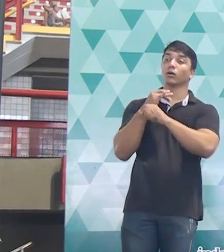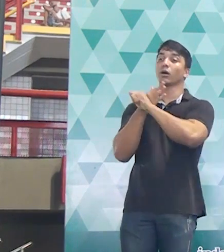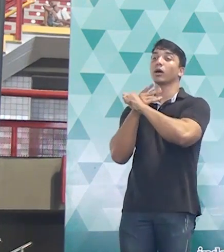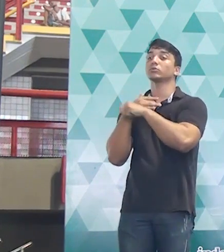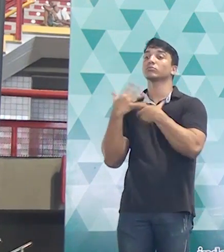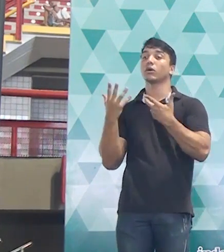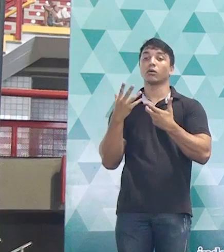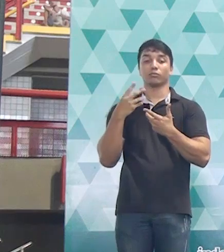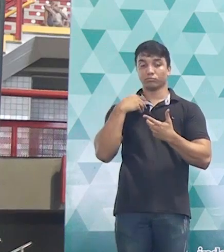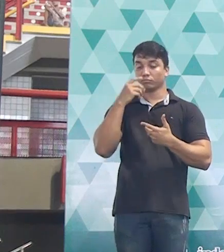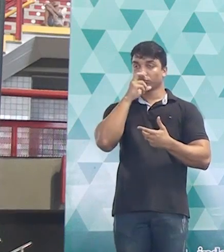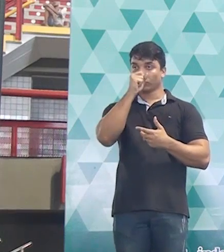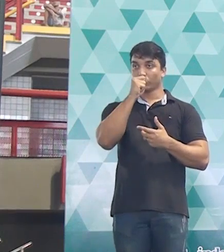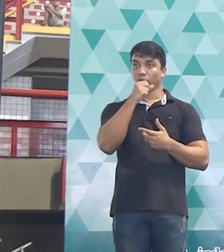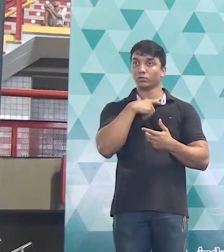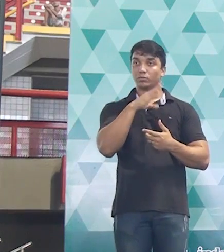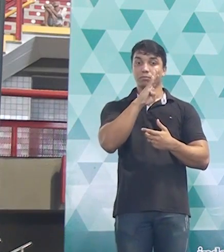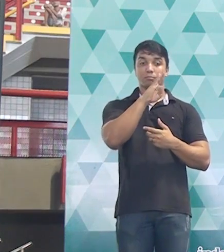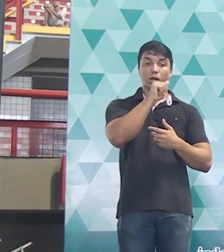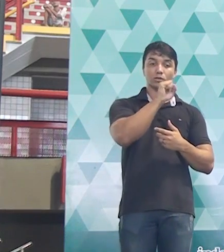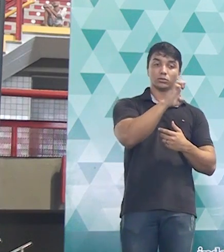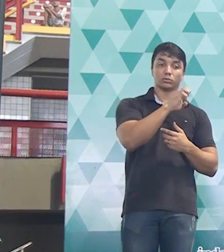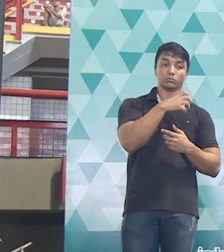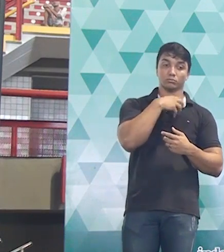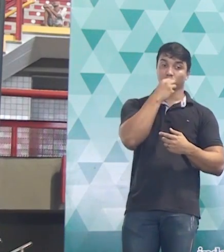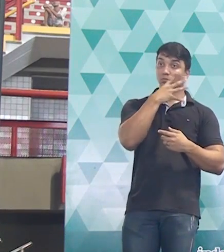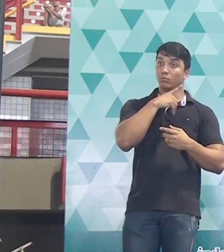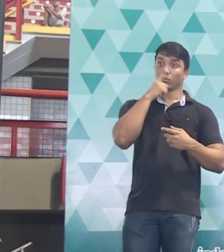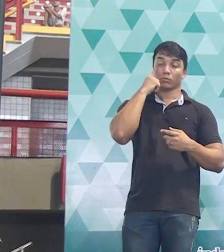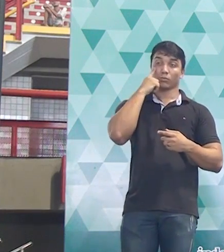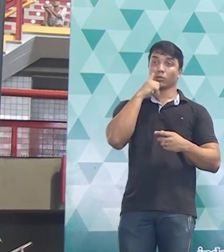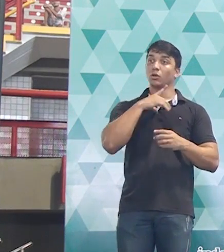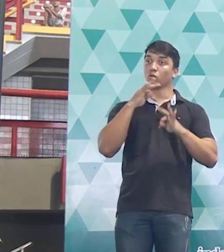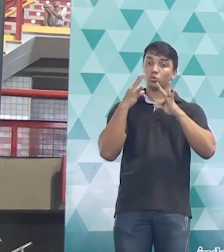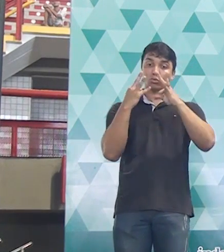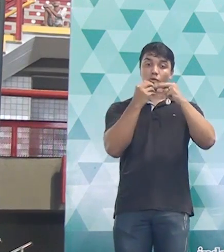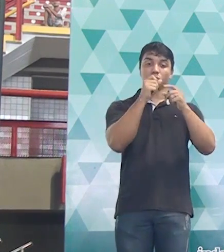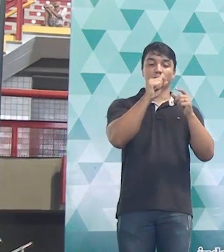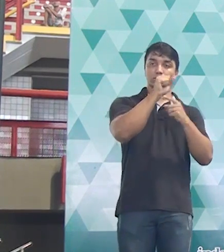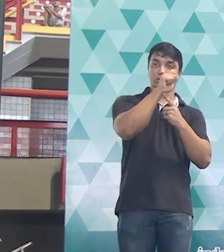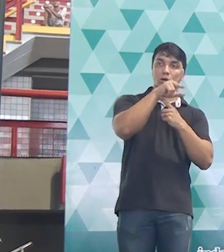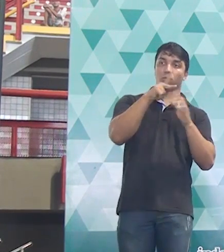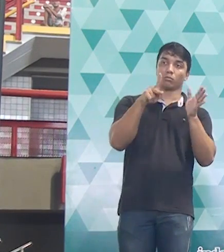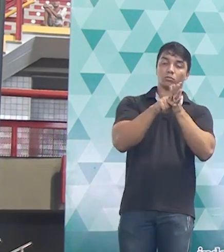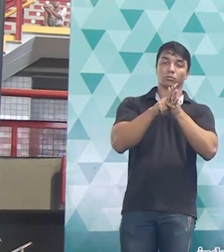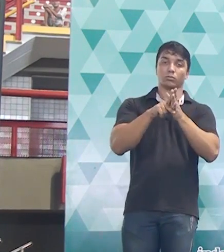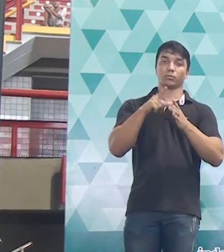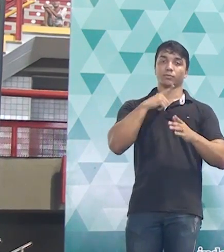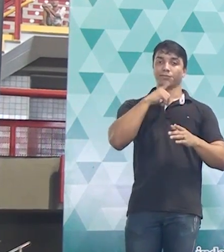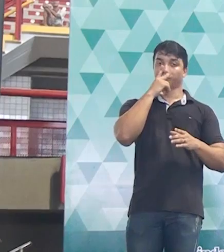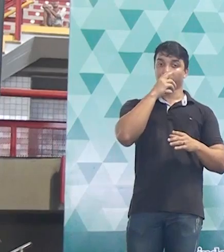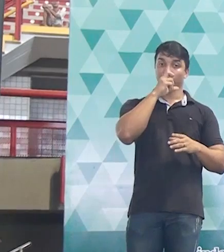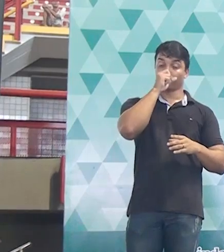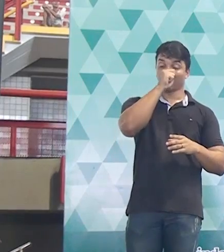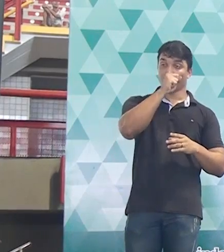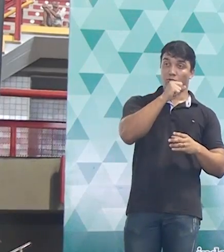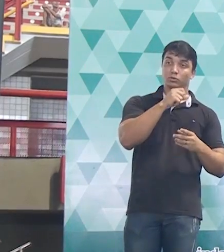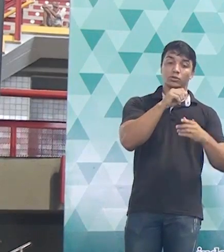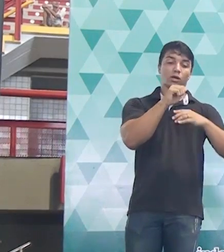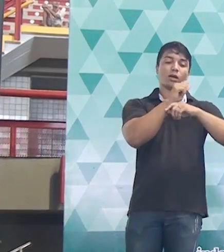aí? A base. Todo sal derivado de uma base fraca, aliás, de uma base forte com ácido